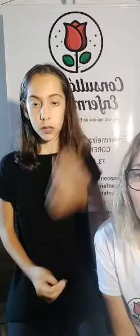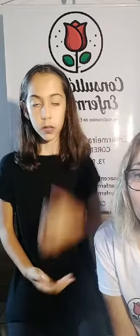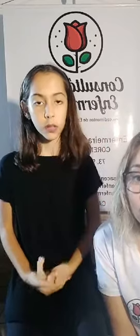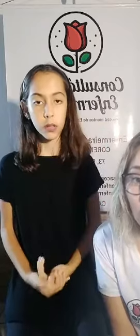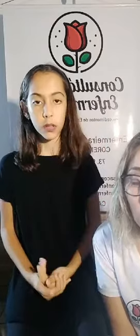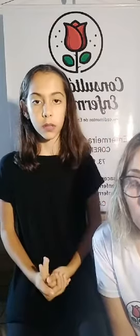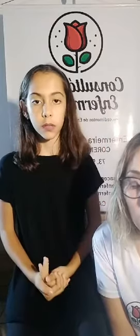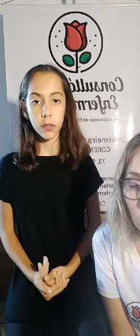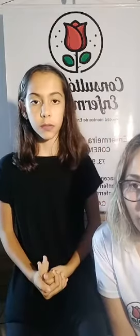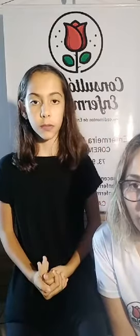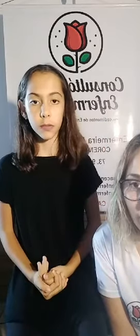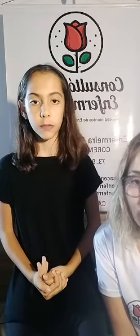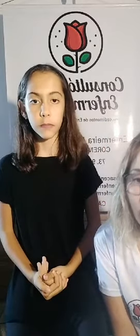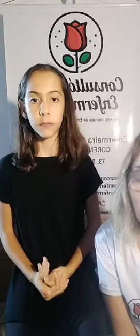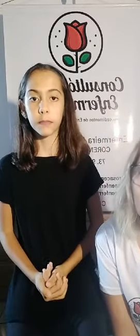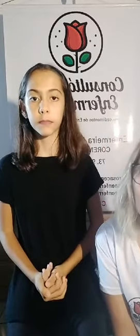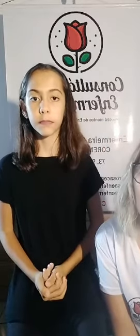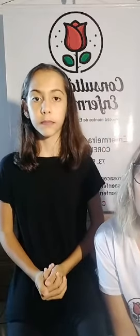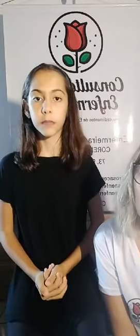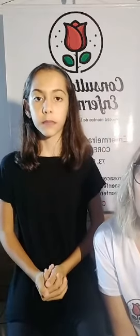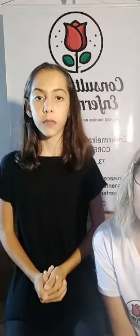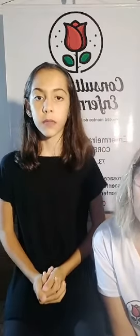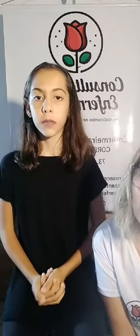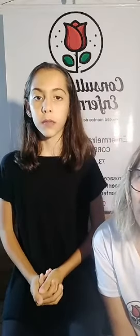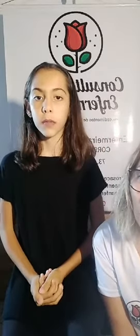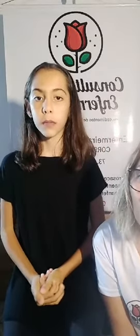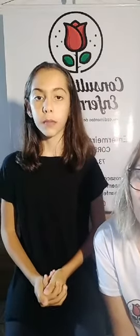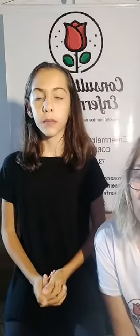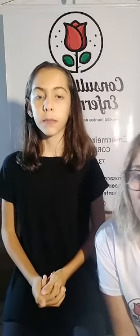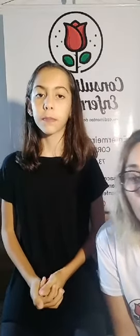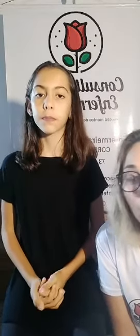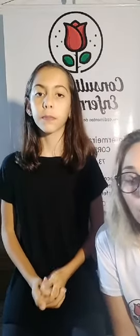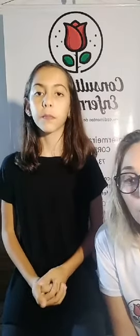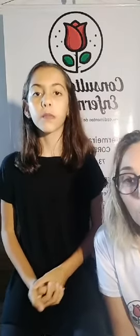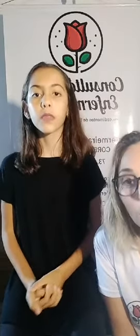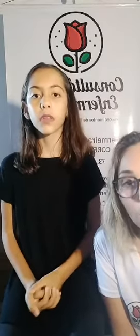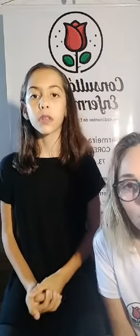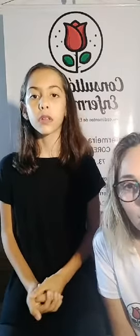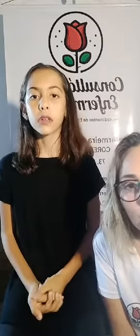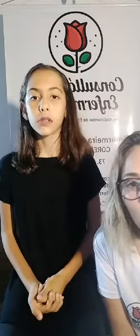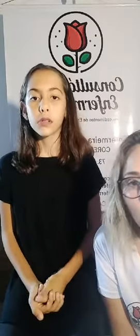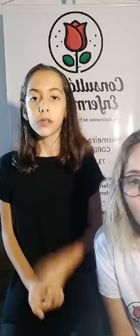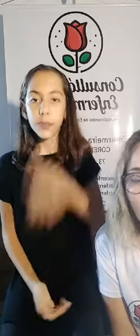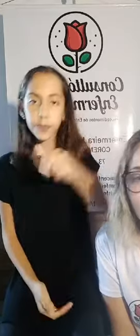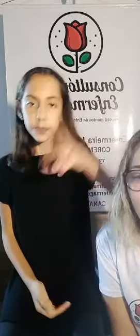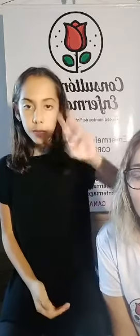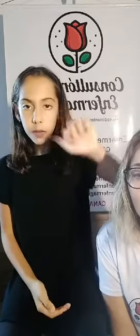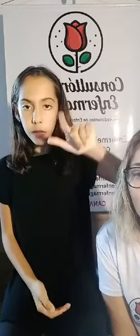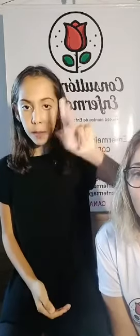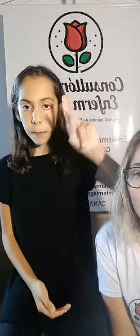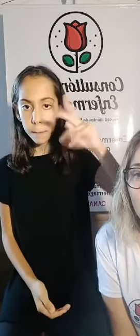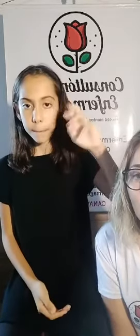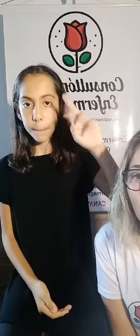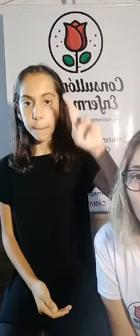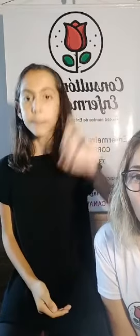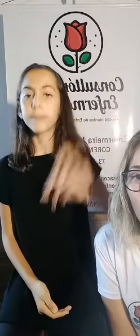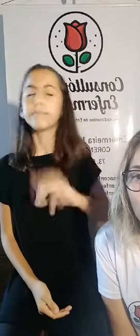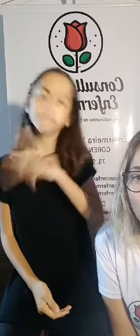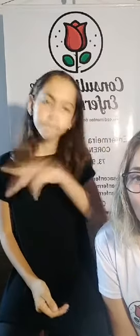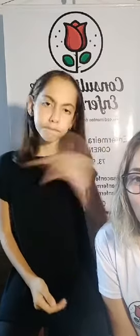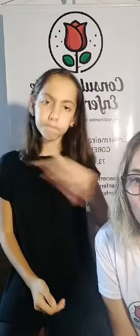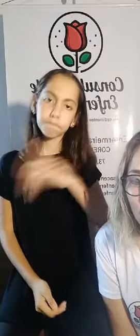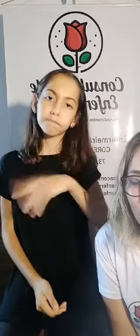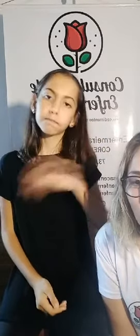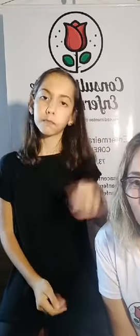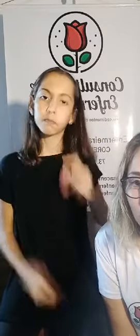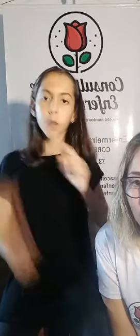um exemplo de mulher, né, um exemplo de profissional, tenho um carinho muito grande por ela. Então hoje